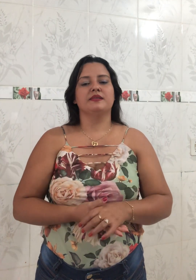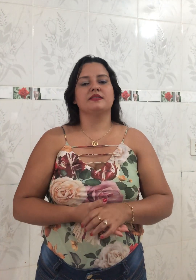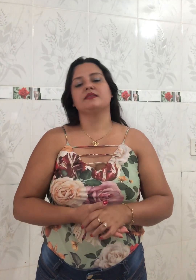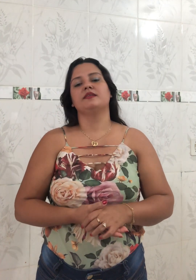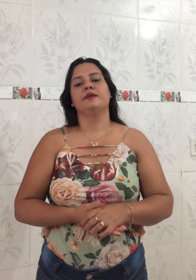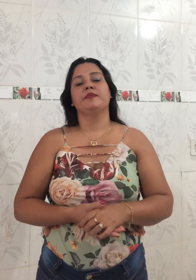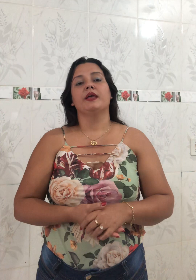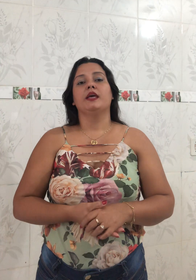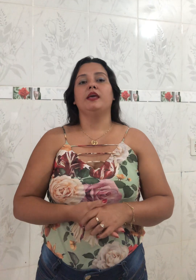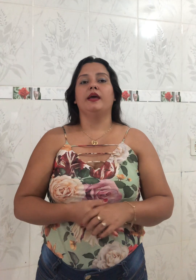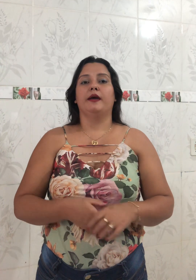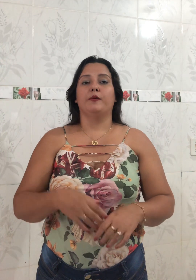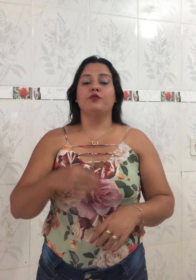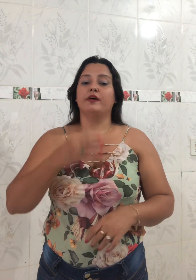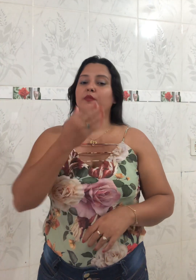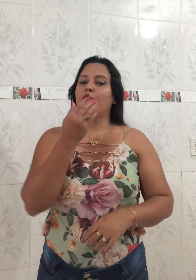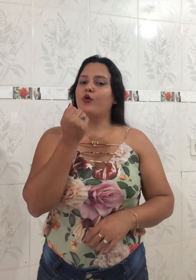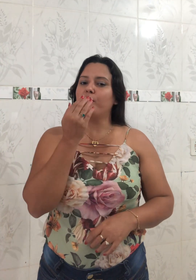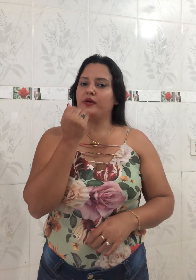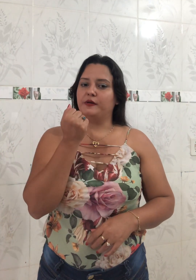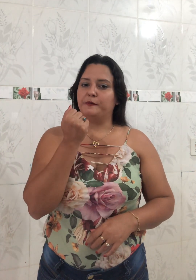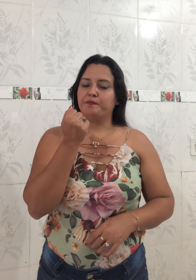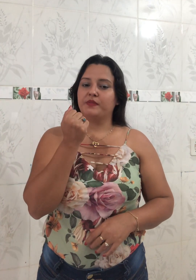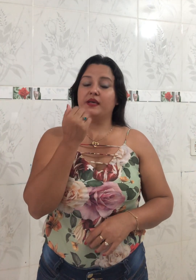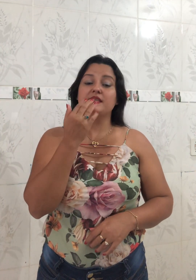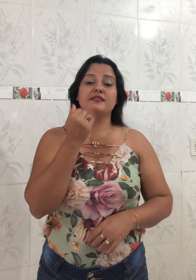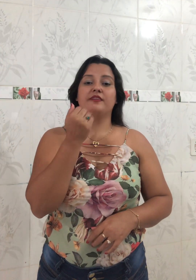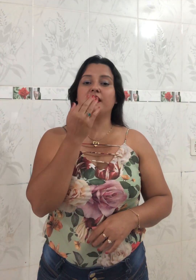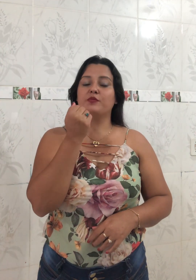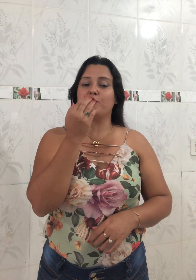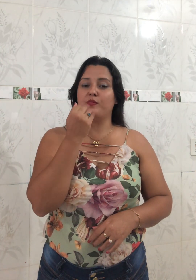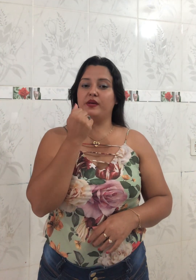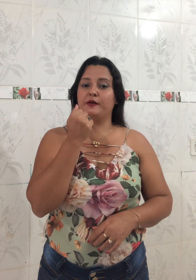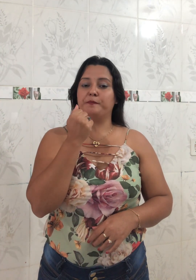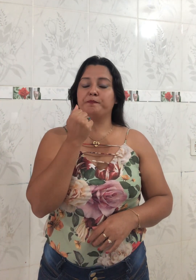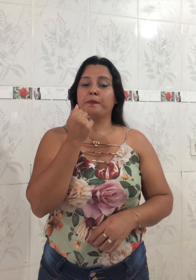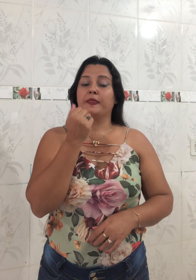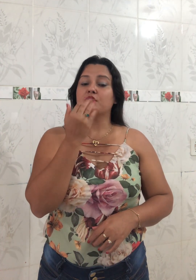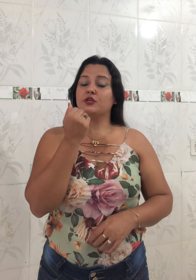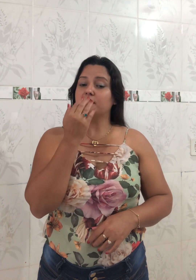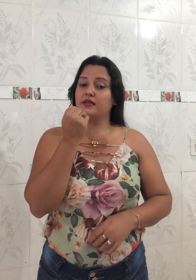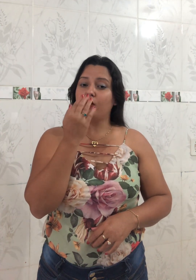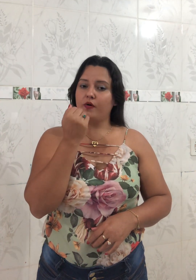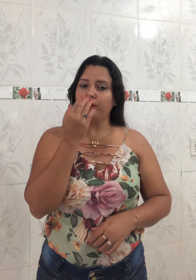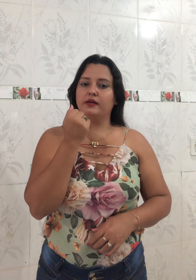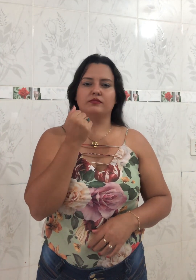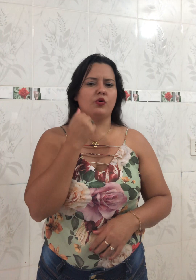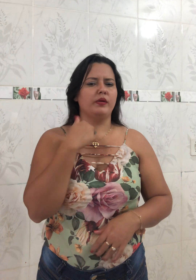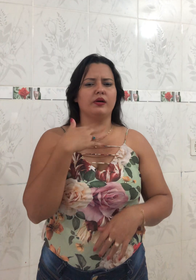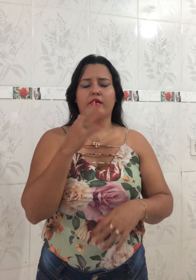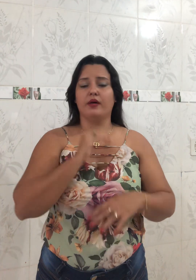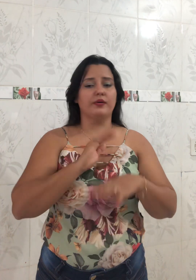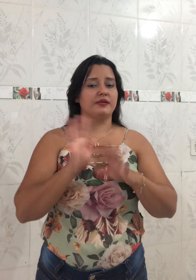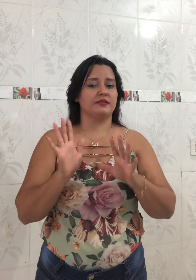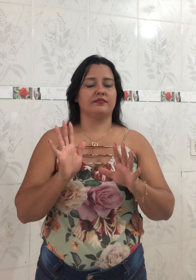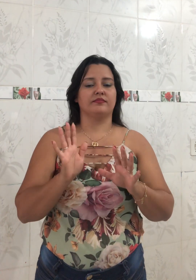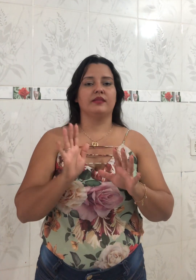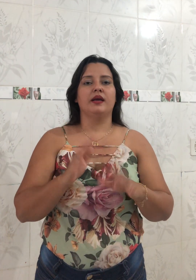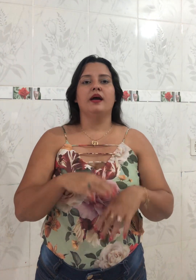Libras, que é o verbo comer. Esse verbo comer, sozinho é comer qualquer coisa.